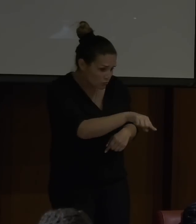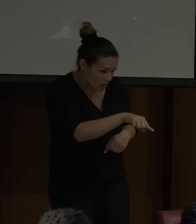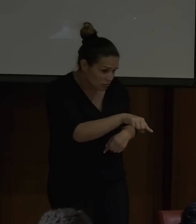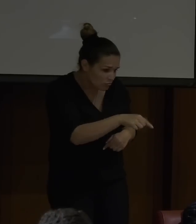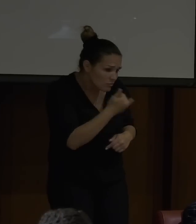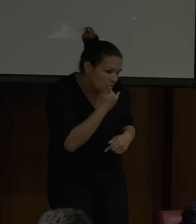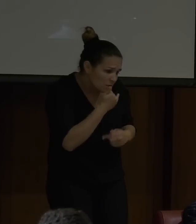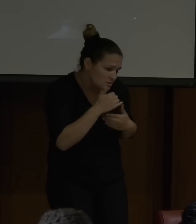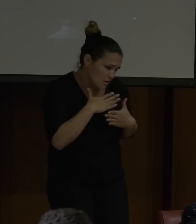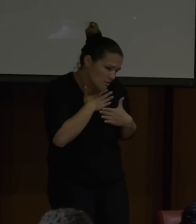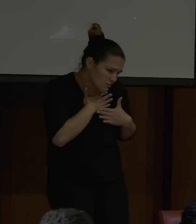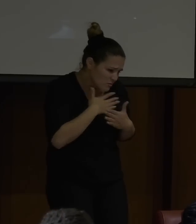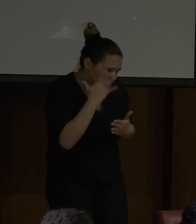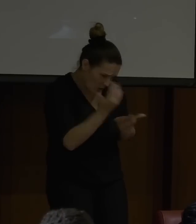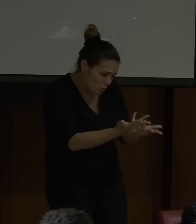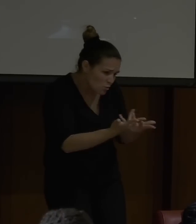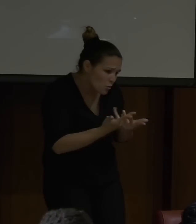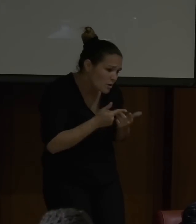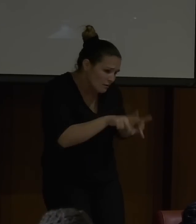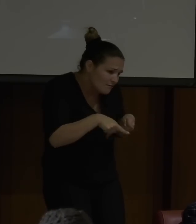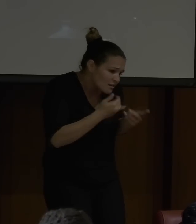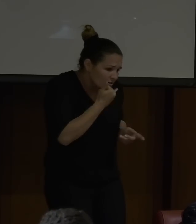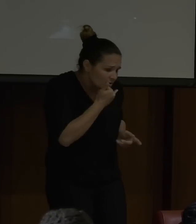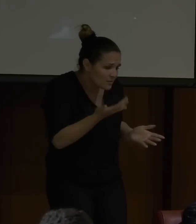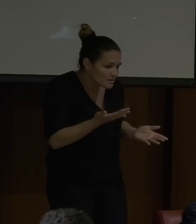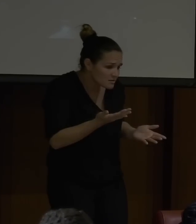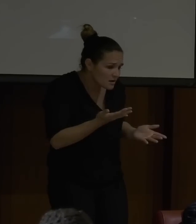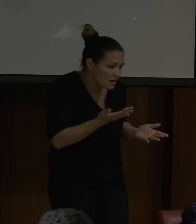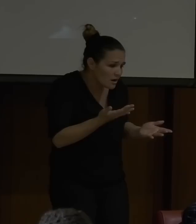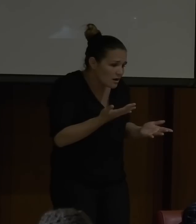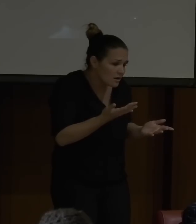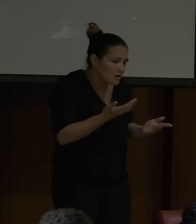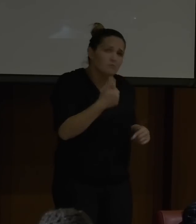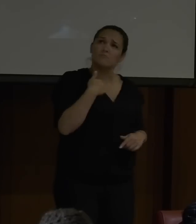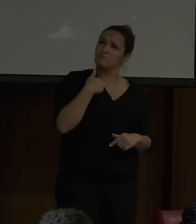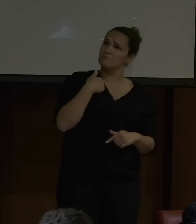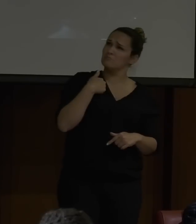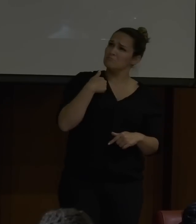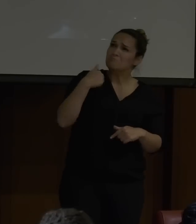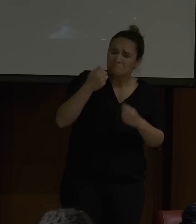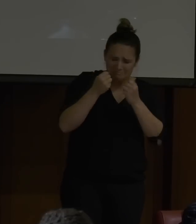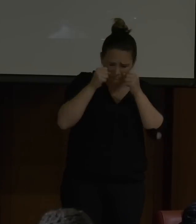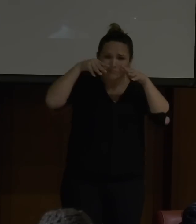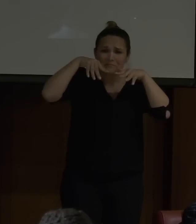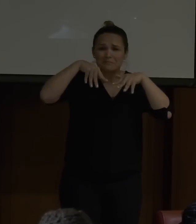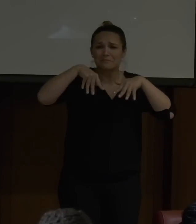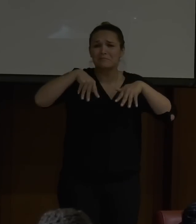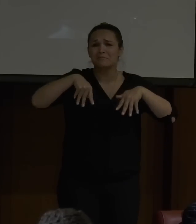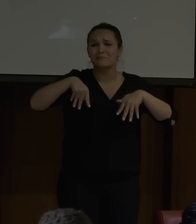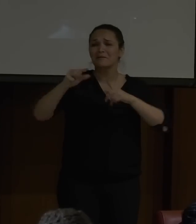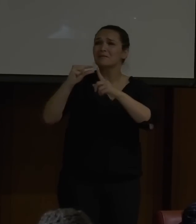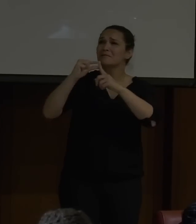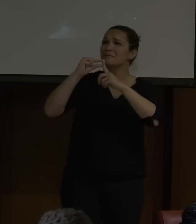alma. Yo quiero que me cuentes de tu vida. Yo al oírla me puse a llorar, sus